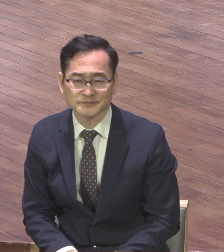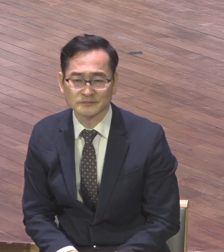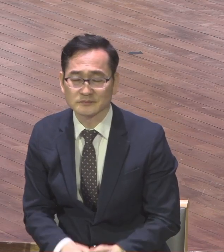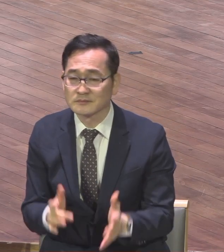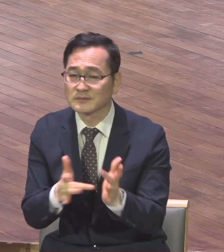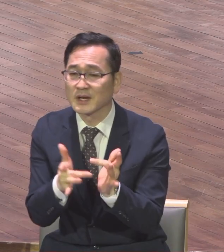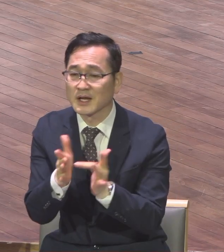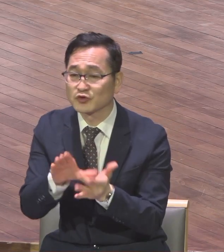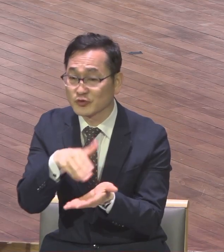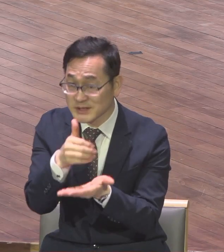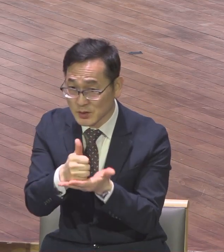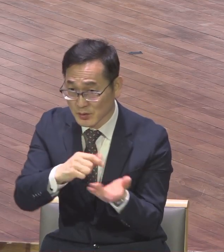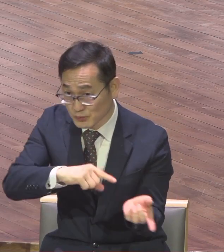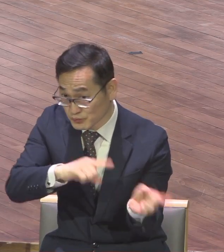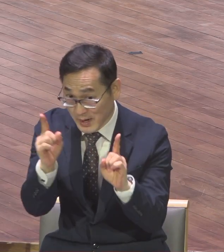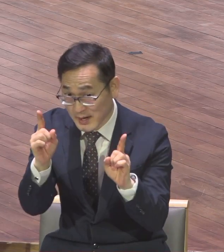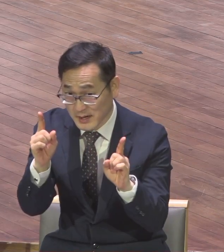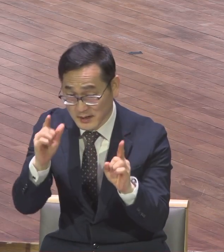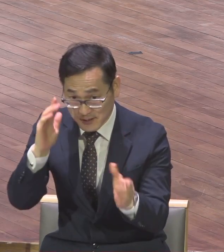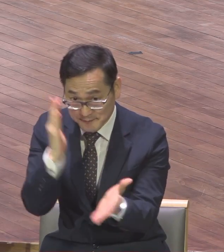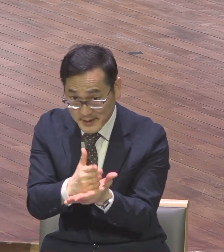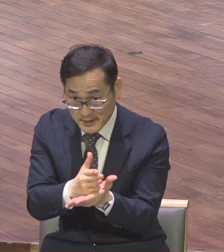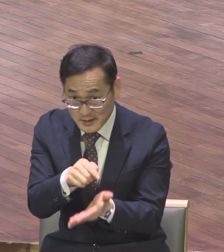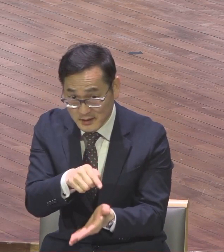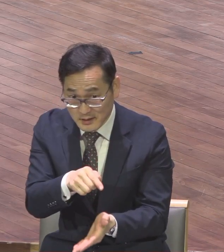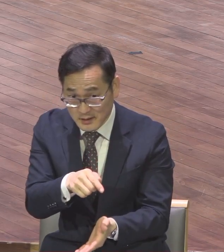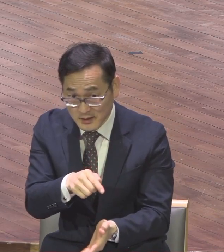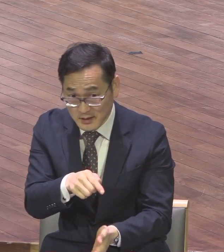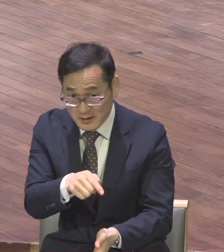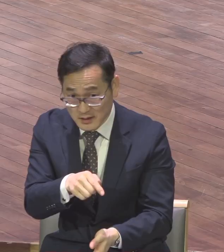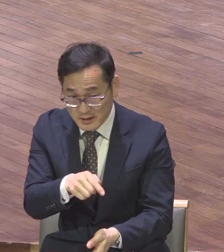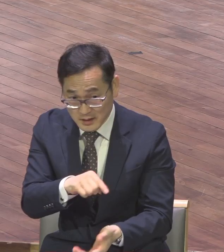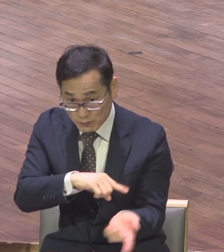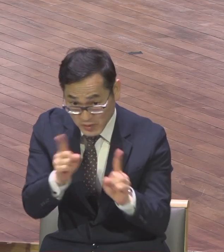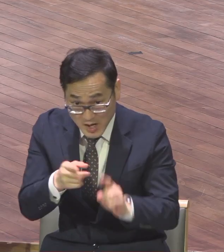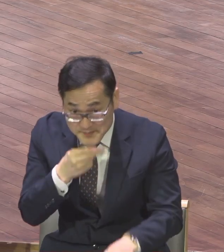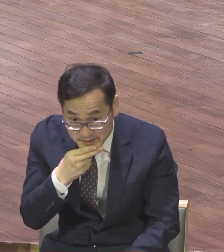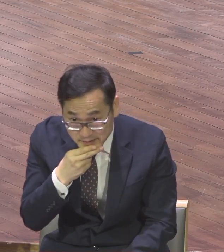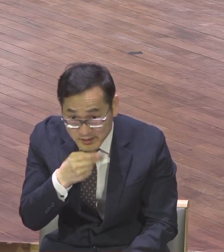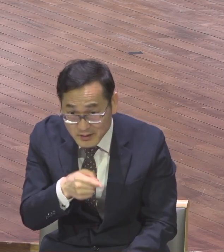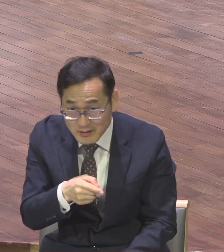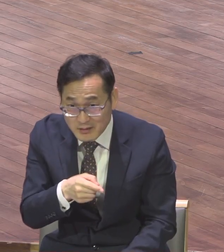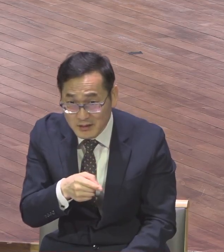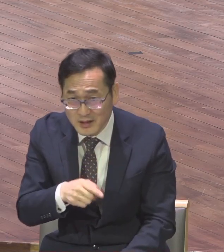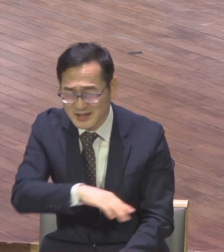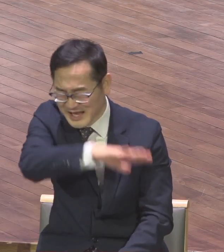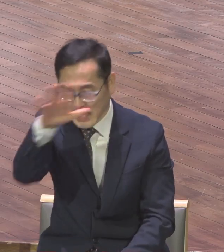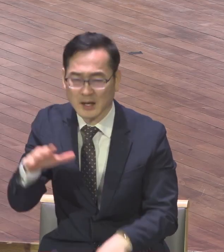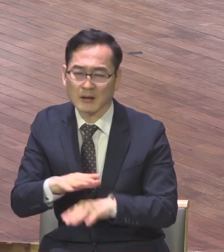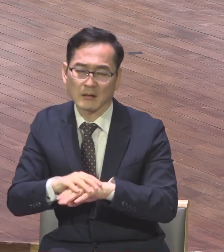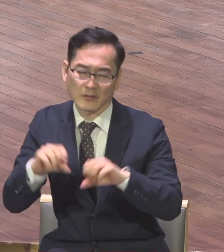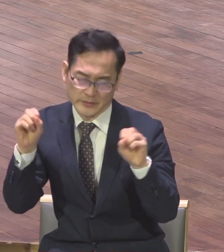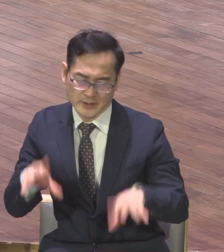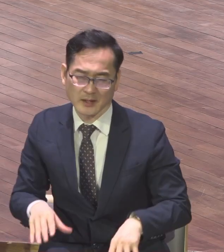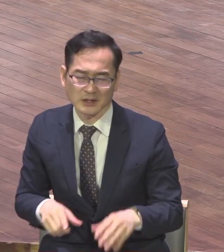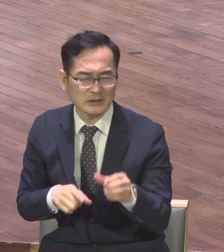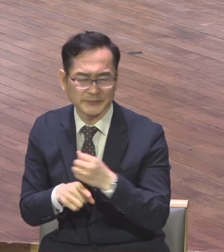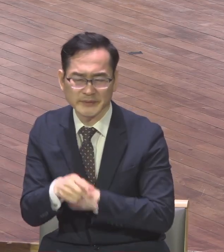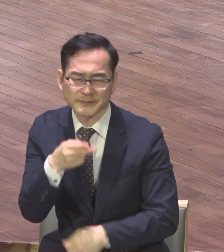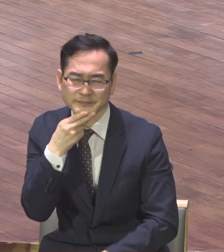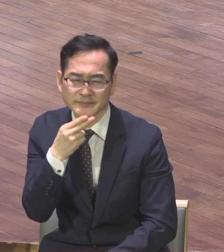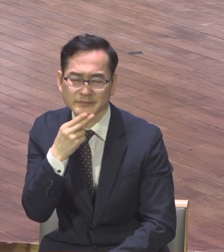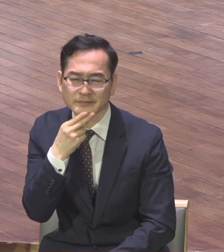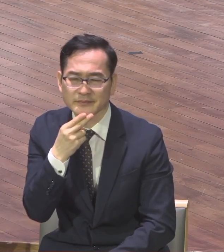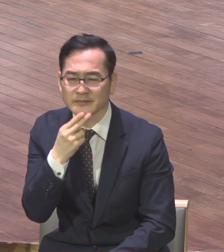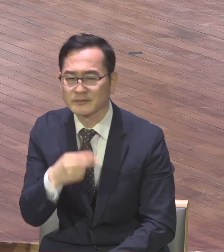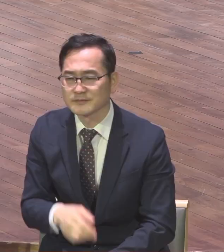예수 그리스도의 부활이 없다고 하면, 그것이 없었다고 하면 모든 것이 헛될